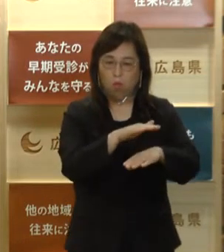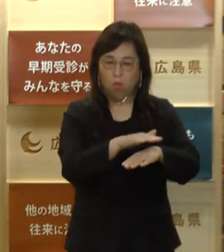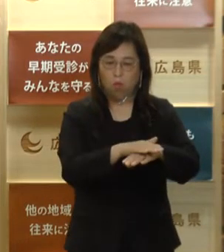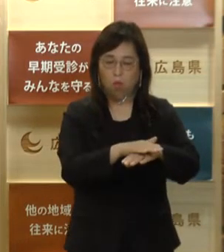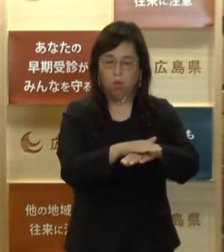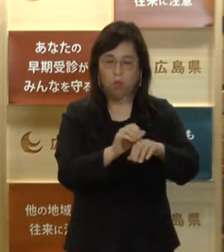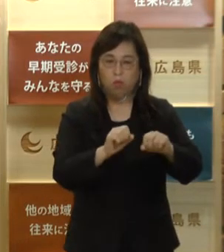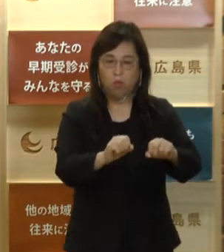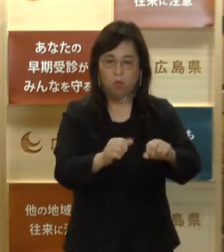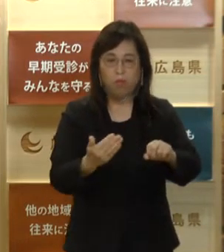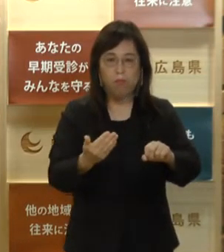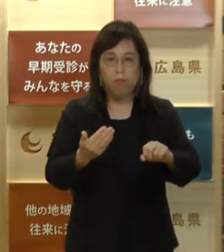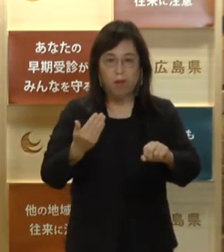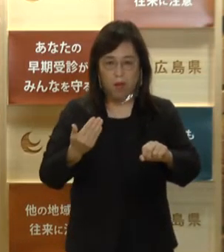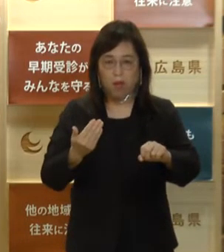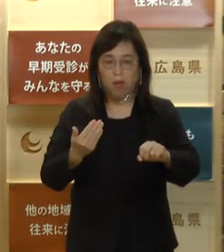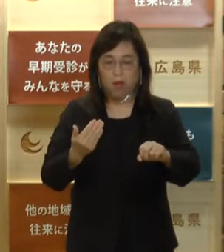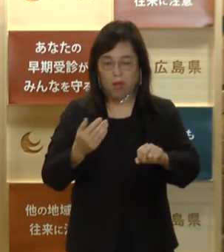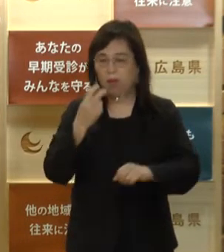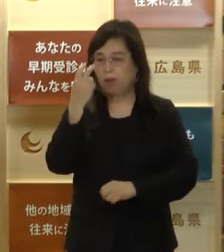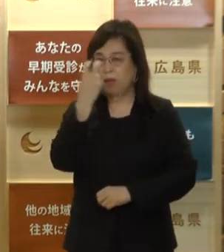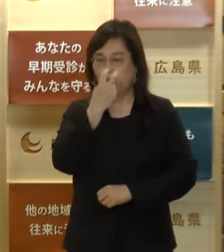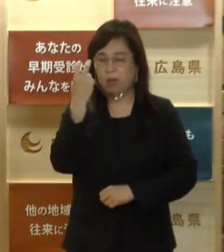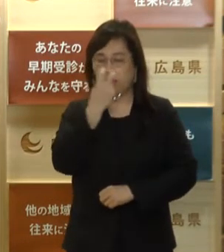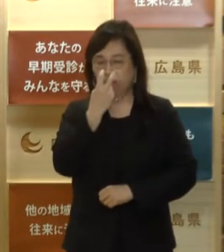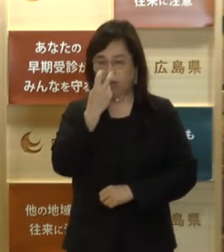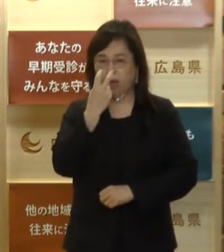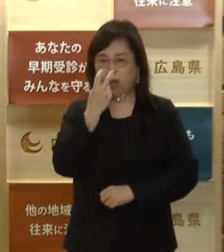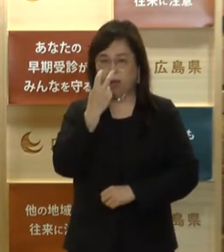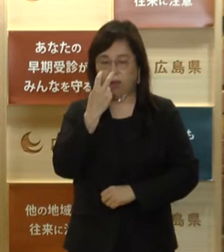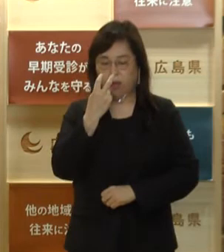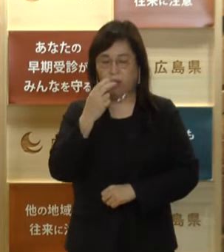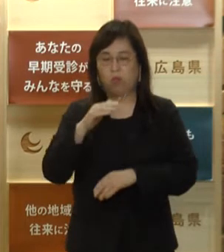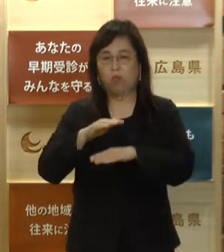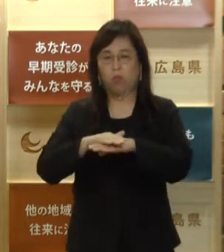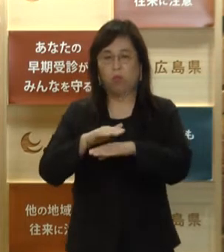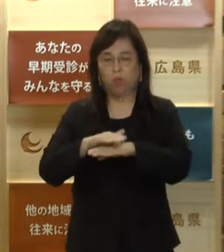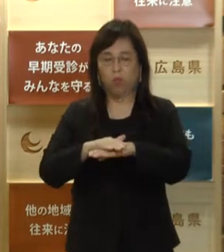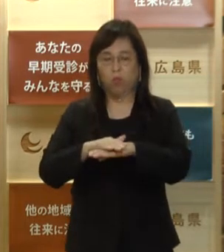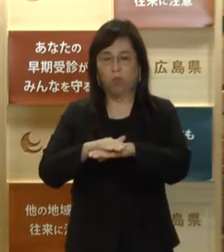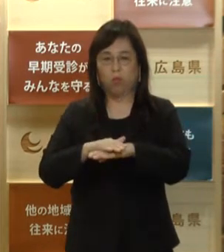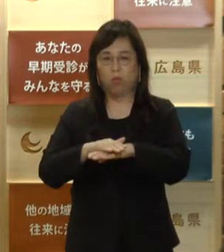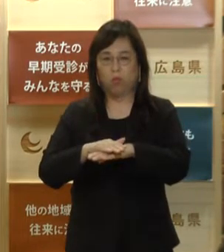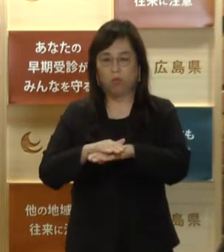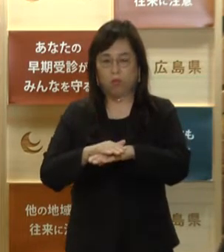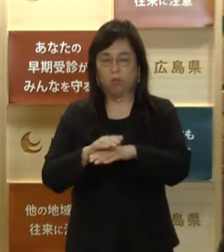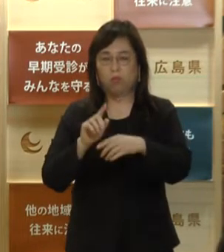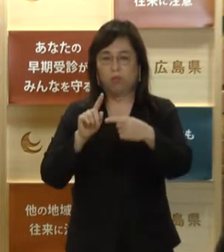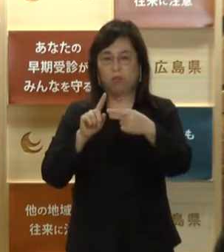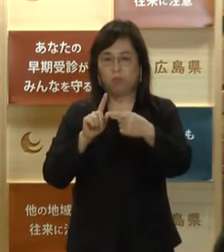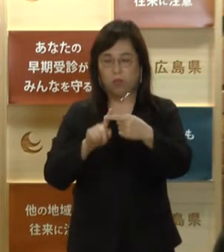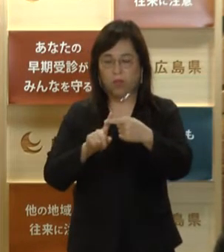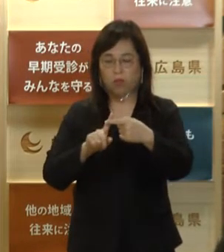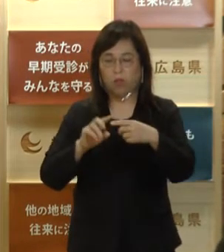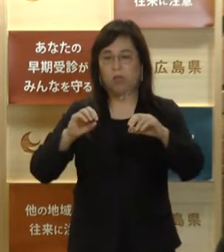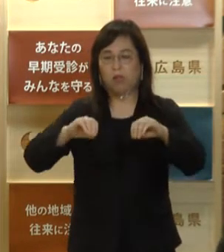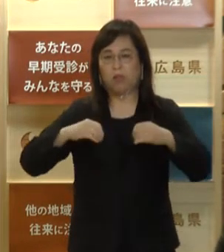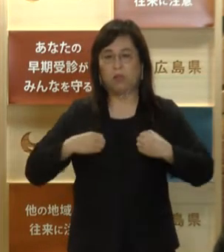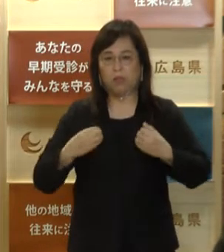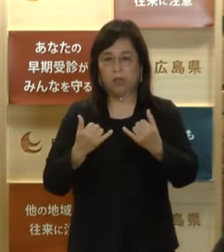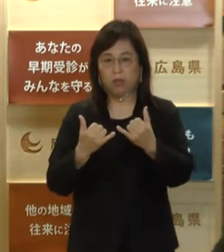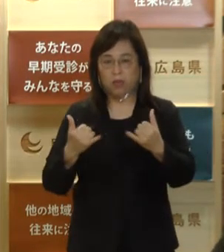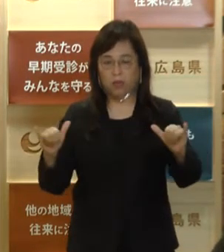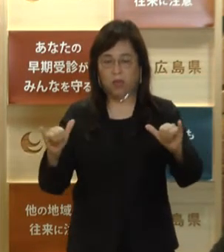る前に検査によって、その 陽性者というか、感染